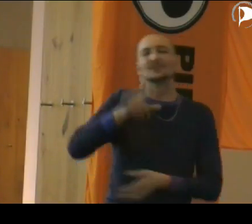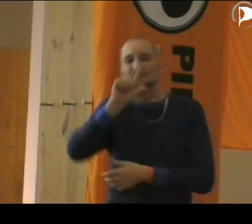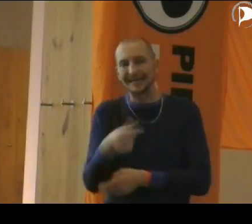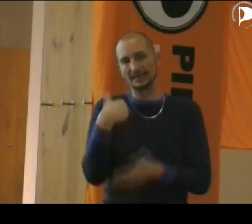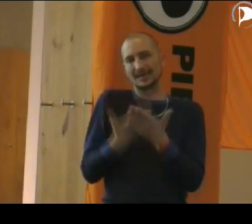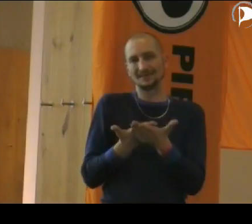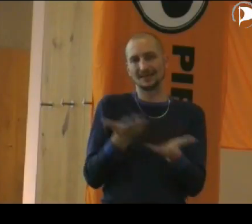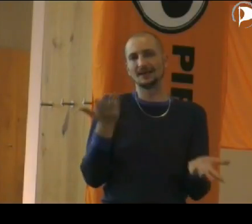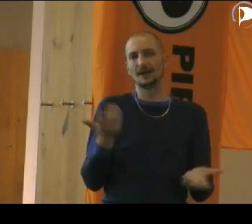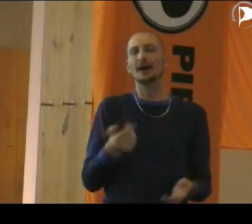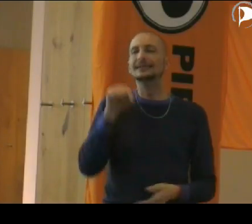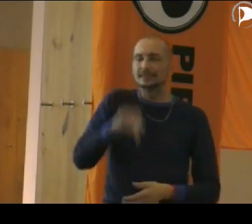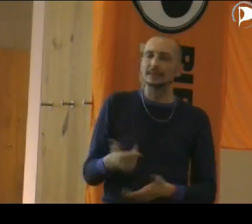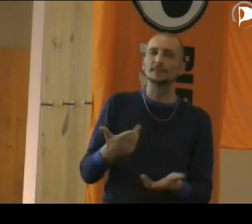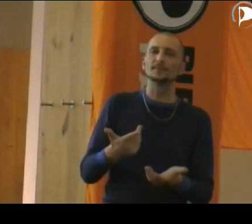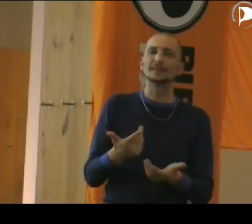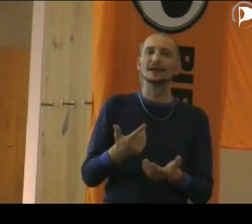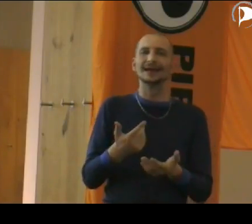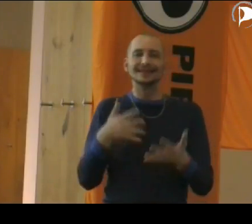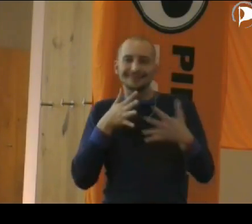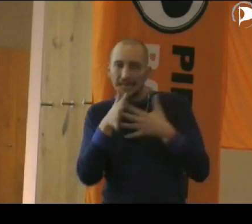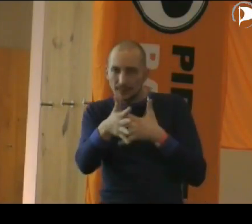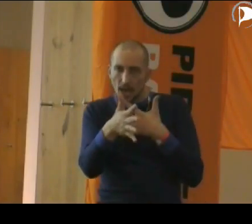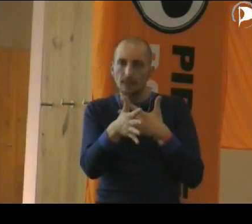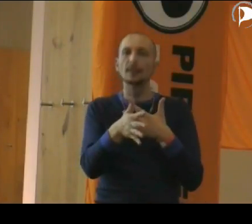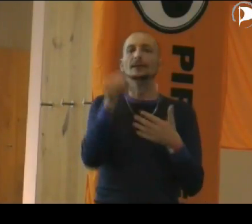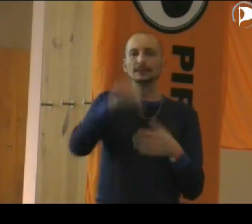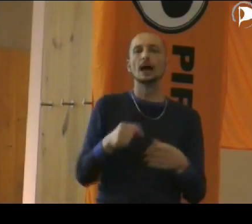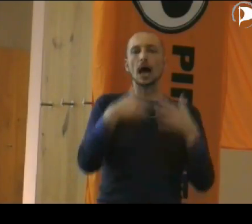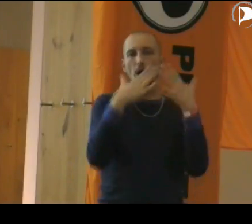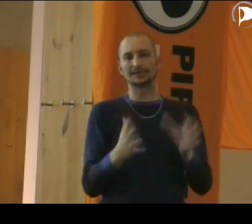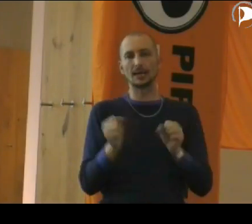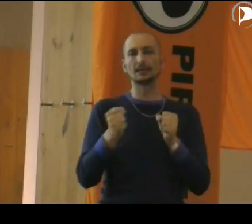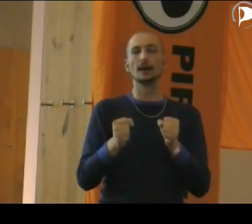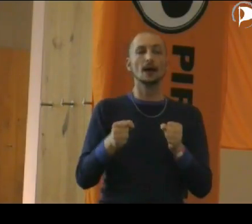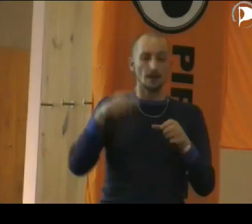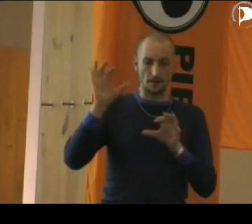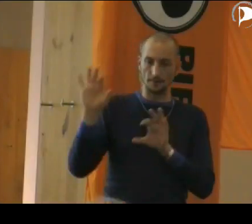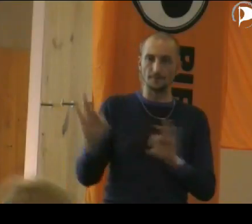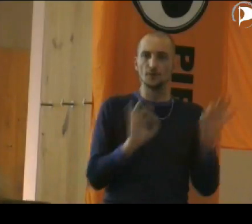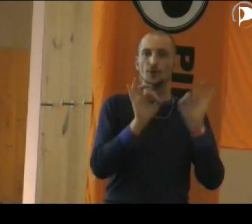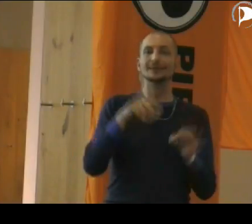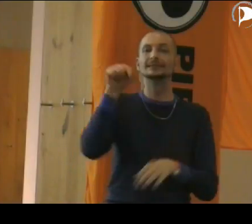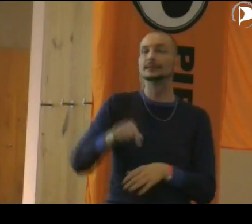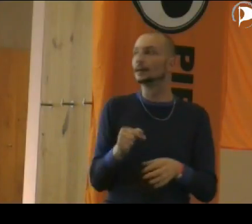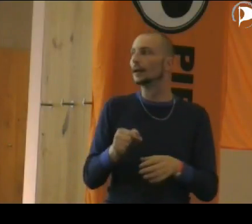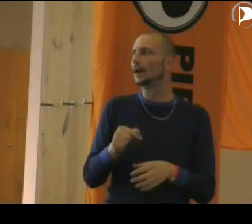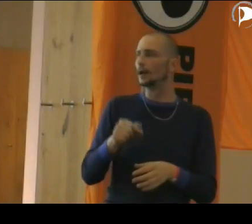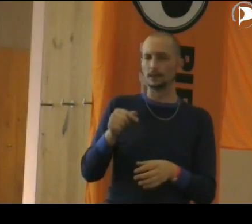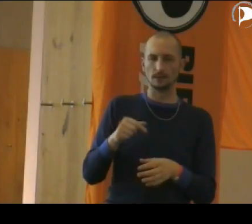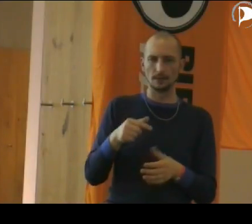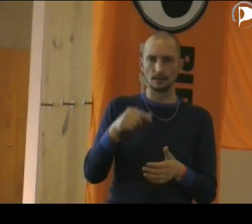die soll sich durch eine transparente haushaltsführung aktuelle zahlen im micky und